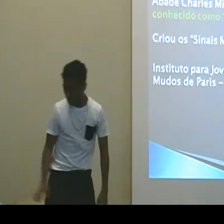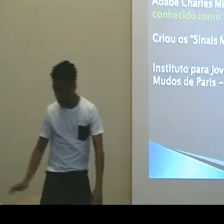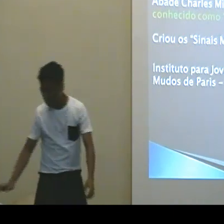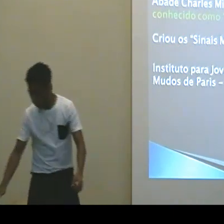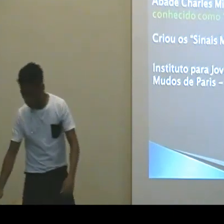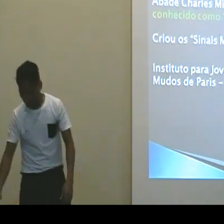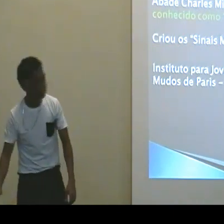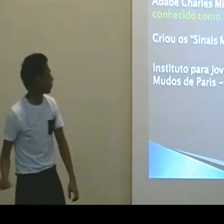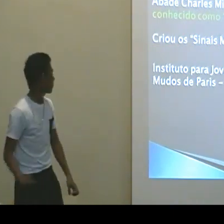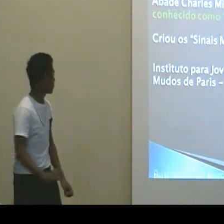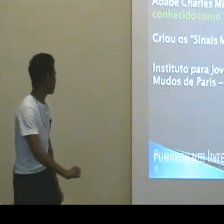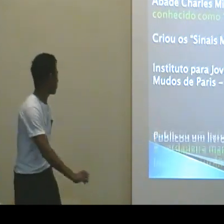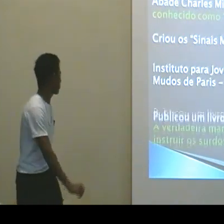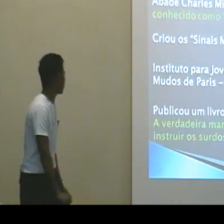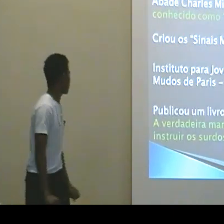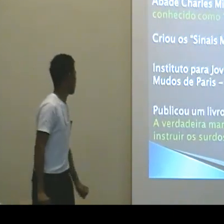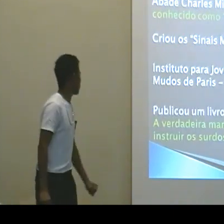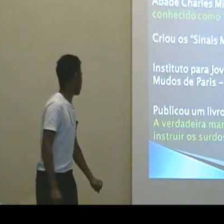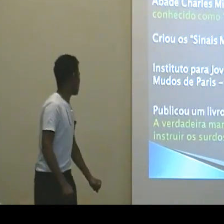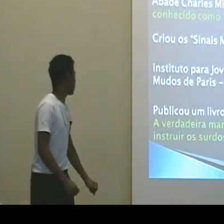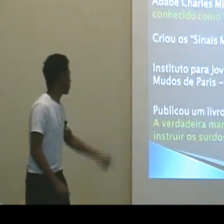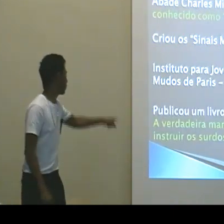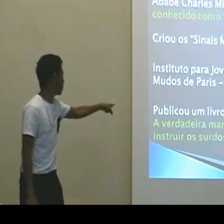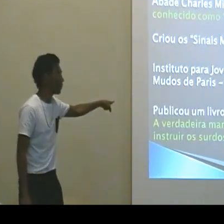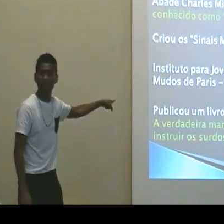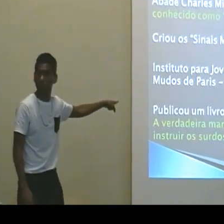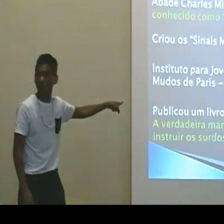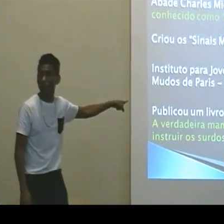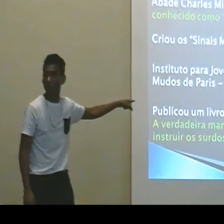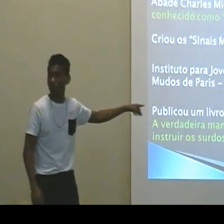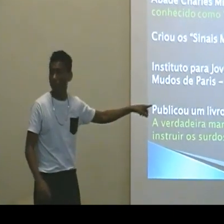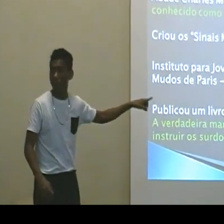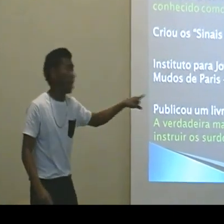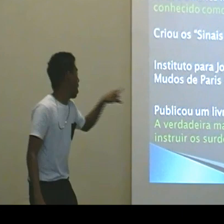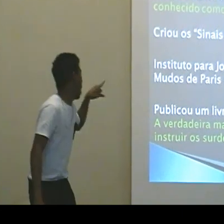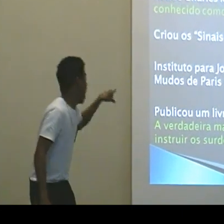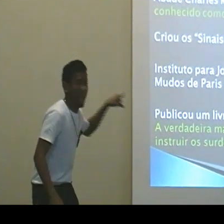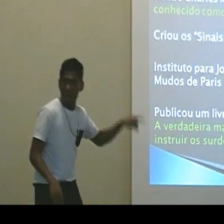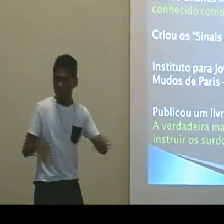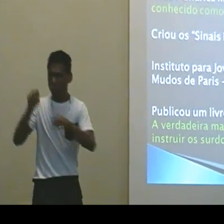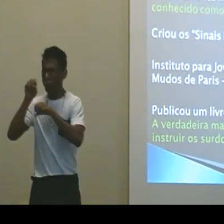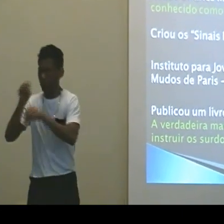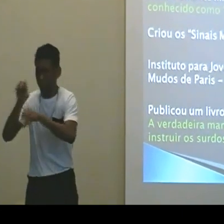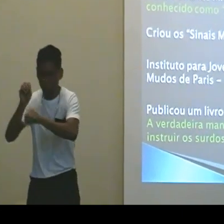ele baniu do seu processo de ensino, sua metodologia de ensino.